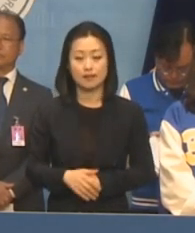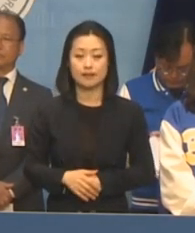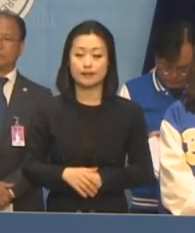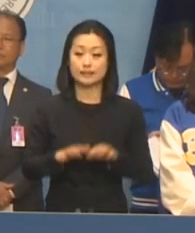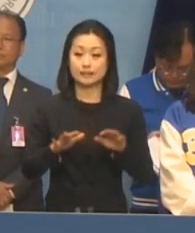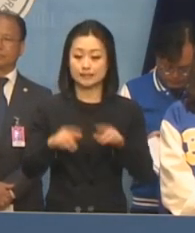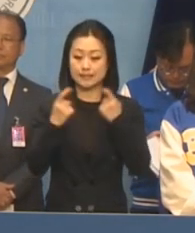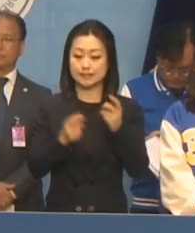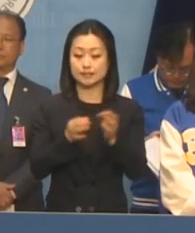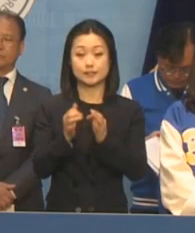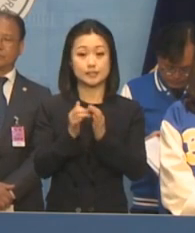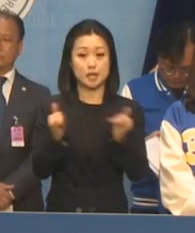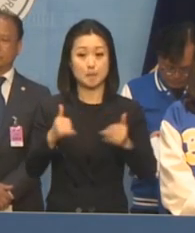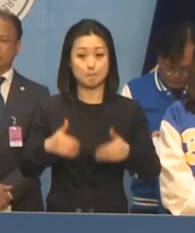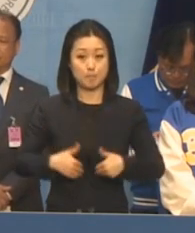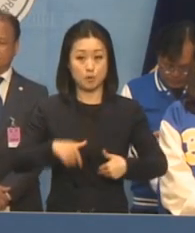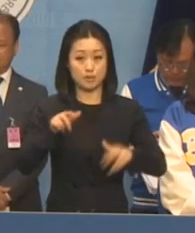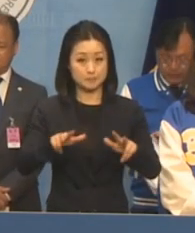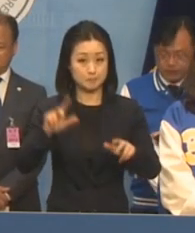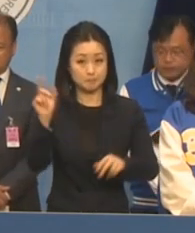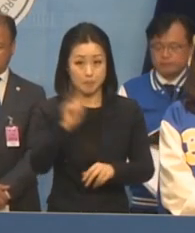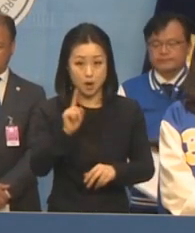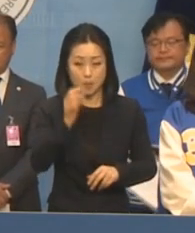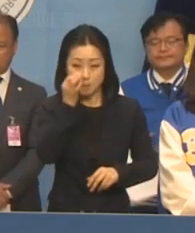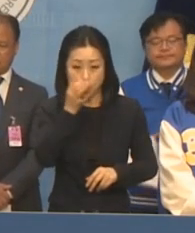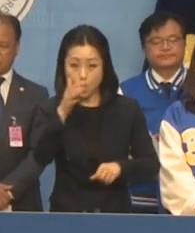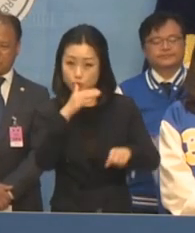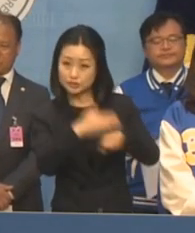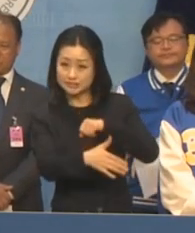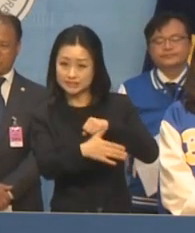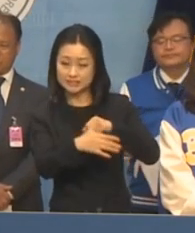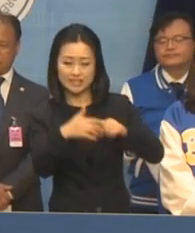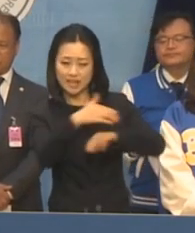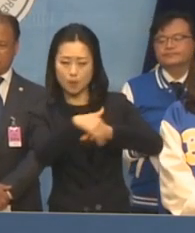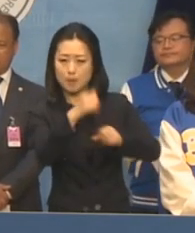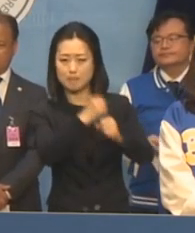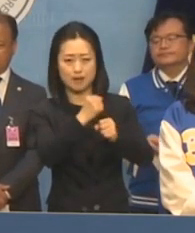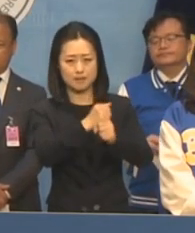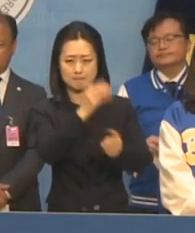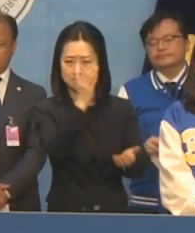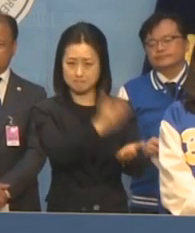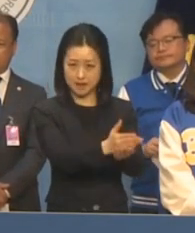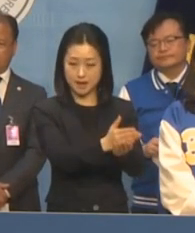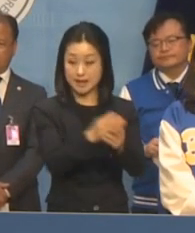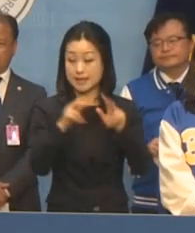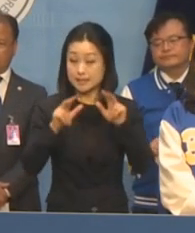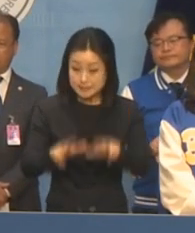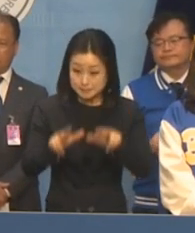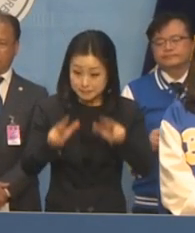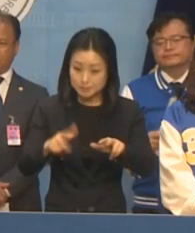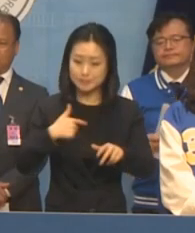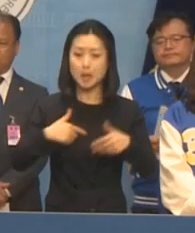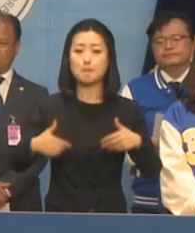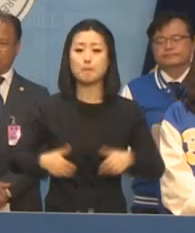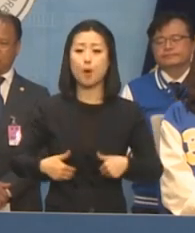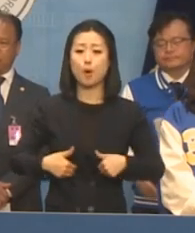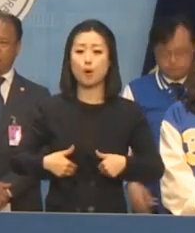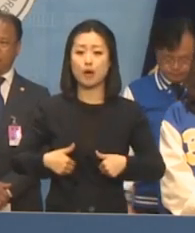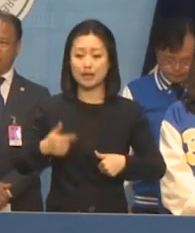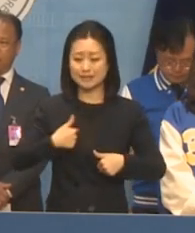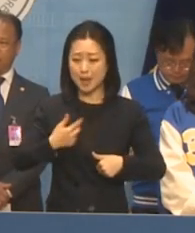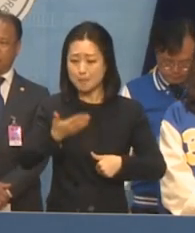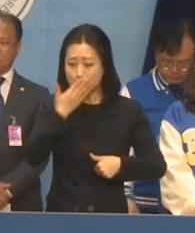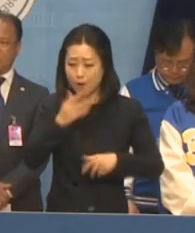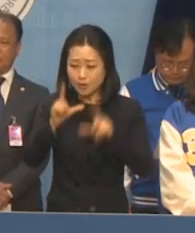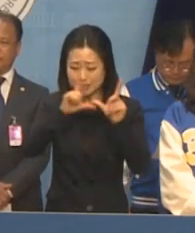몰린 소상공인에게 필요한 것은 보여 보여주기식 정책이 아닌 지금 당장 골목 상권의